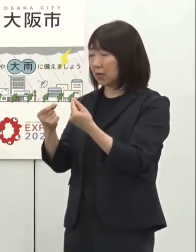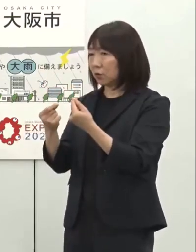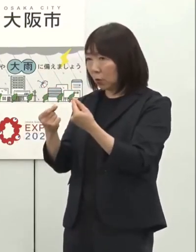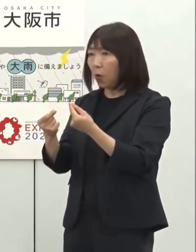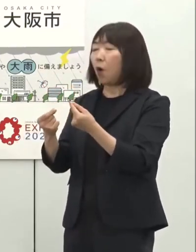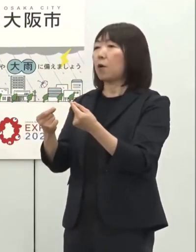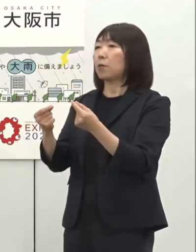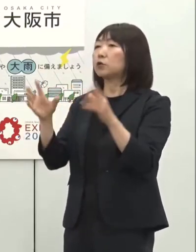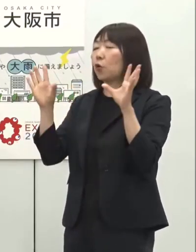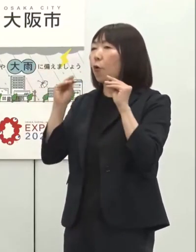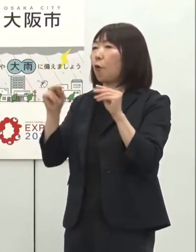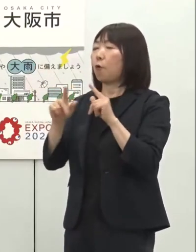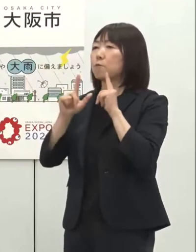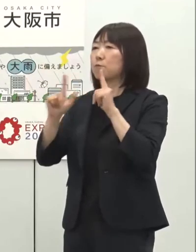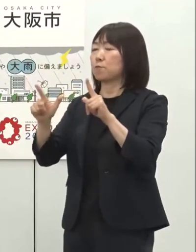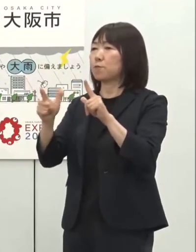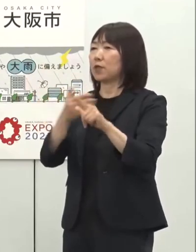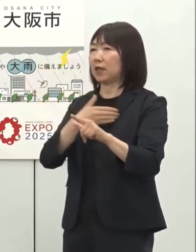のは思っております。